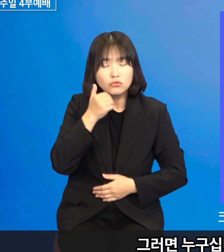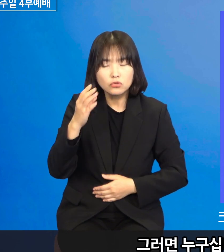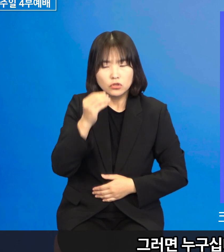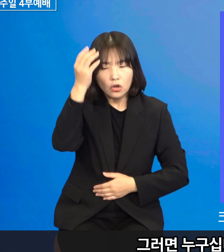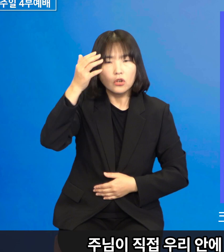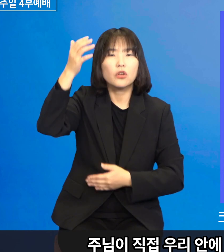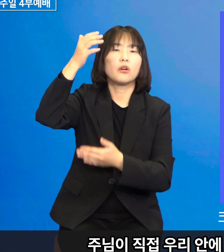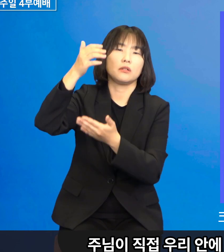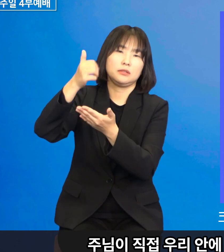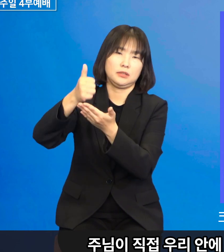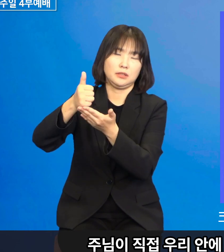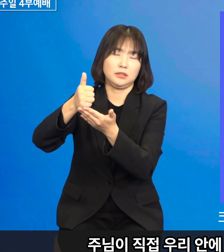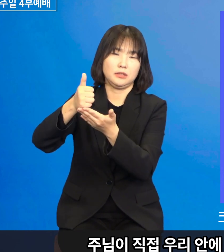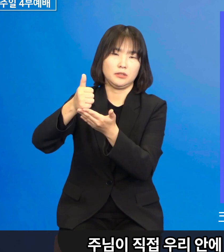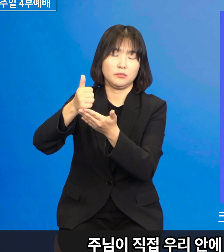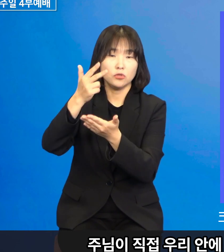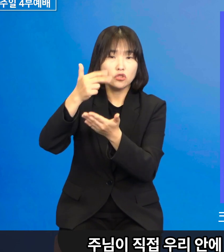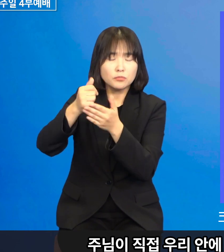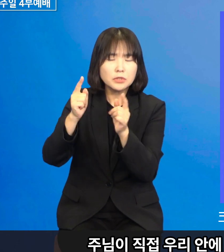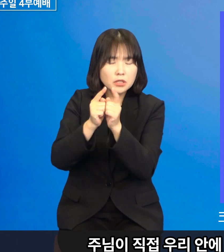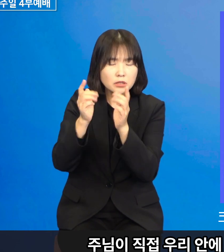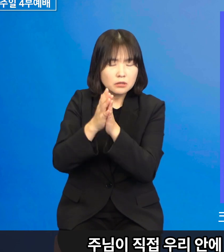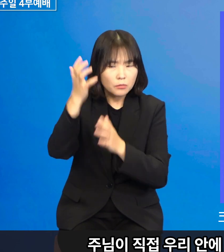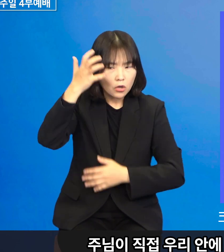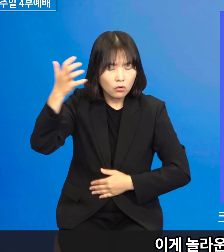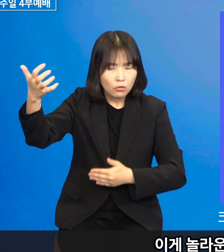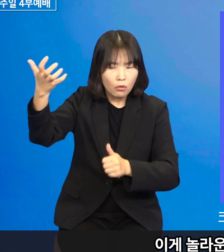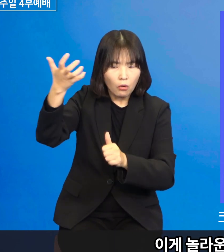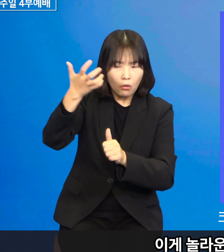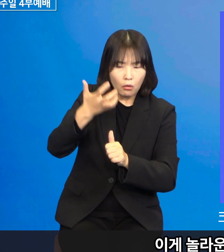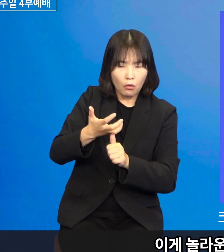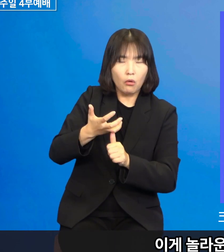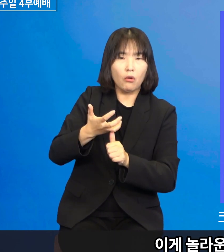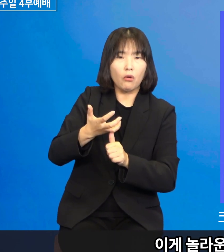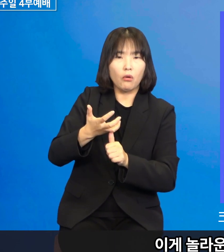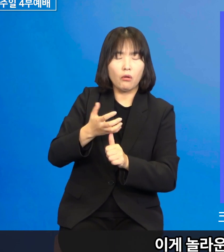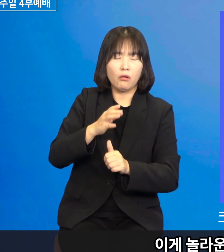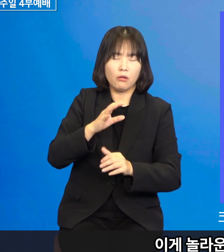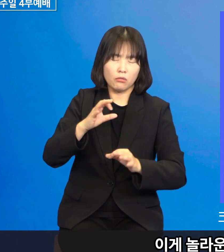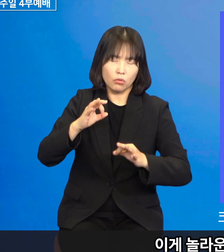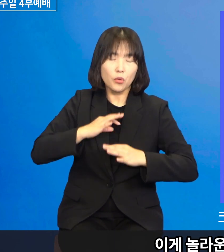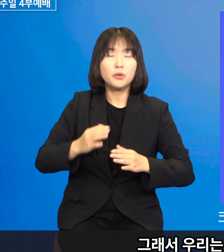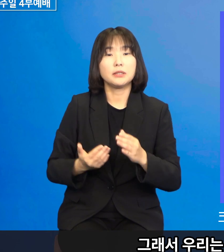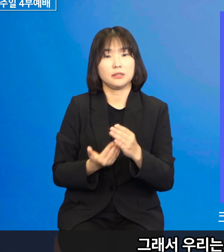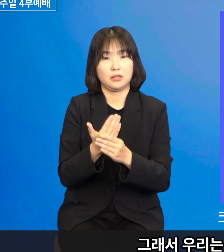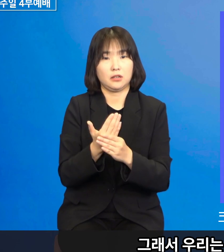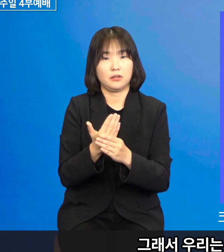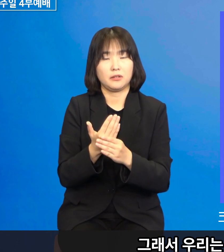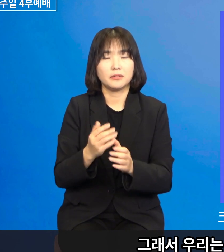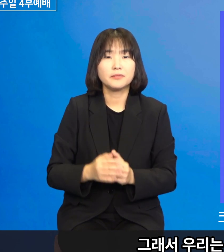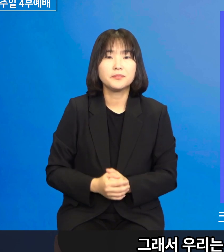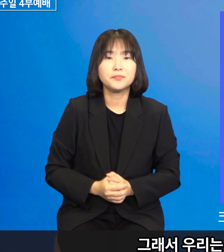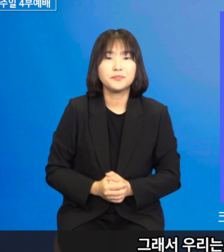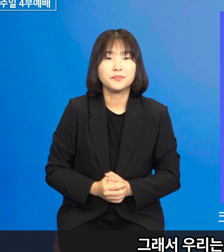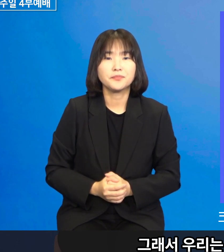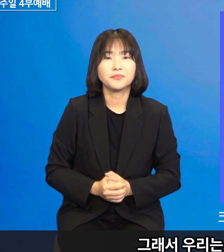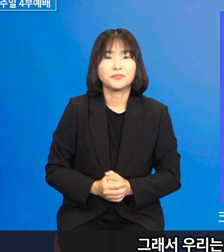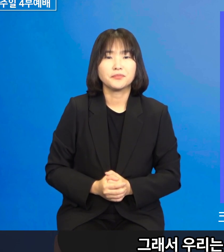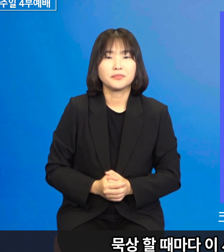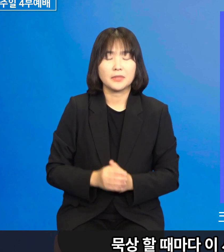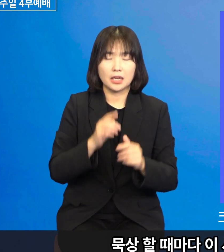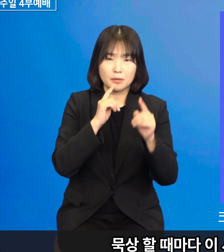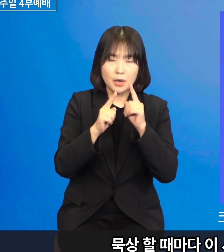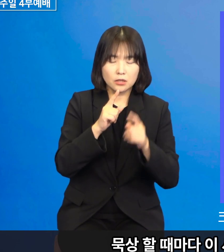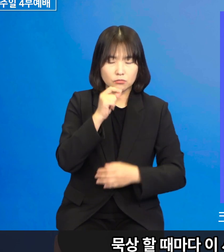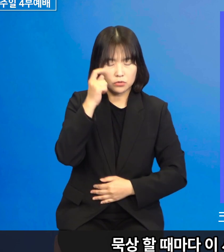성령님이죠. 주님이 직접 우리 안에 영으로 들어오셨다니까. 이게 놀라운 사건인 거예요. 그래서 우리는 사실은 이